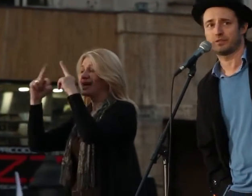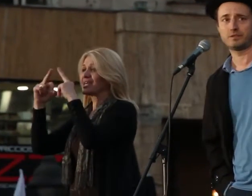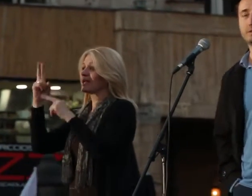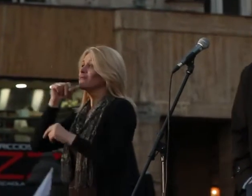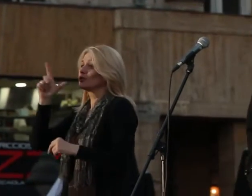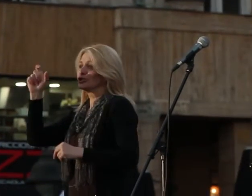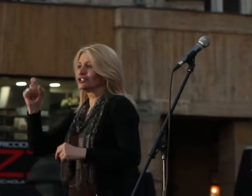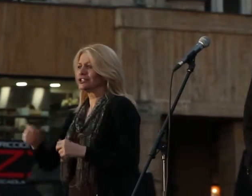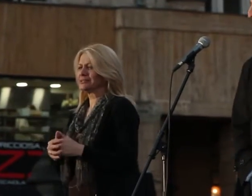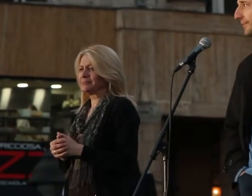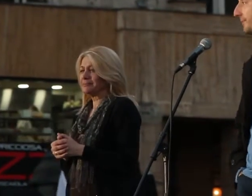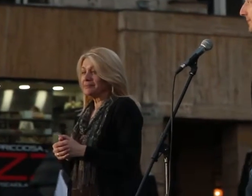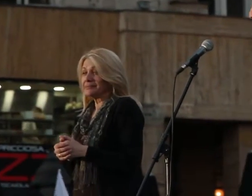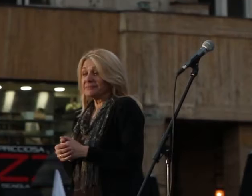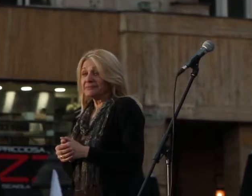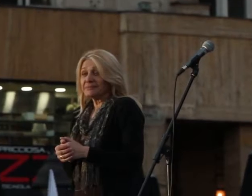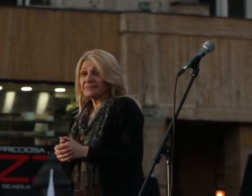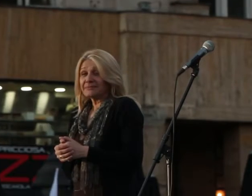Vučić.